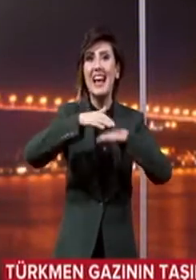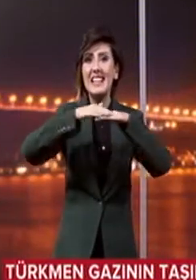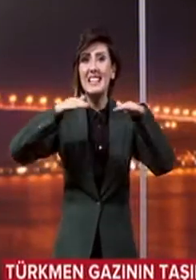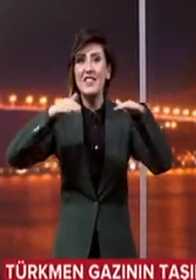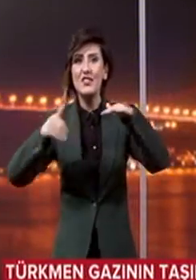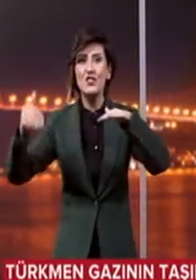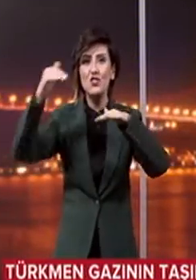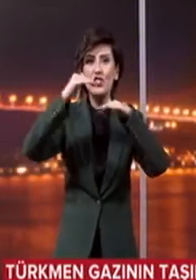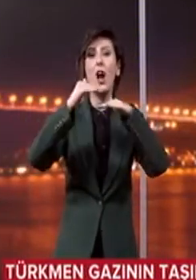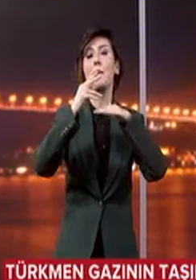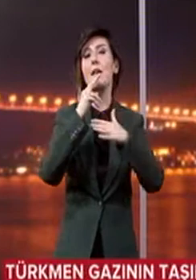karar verdiklerini de açıkladı.